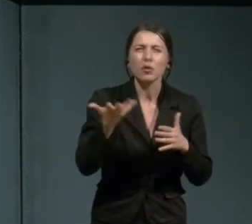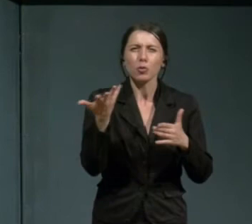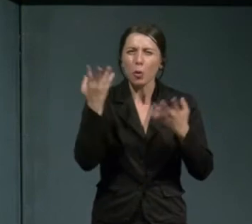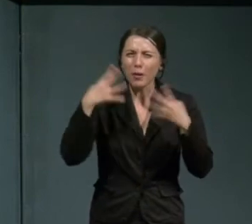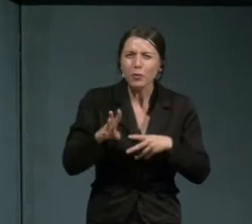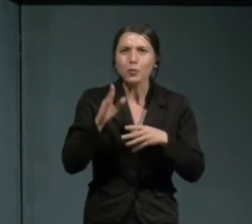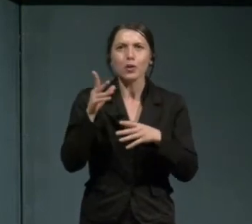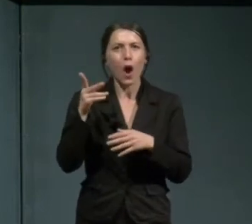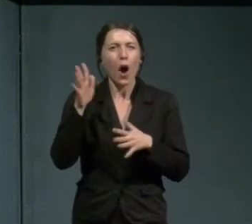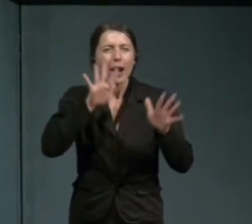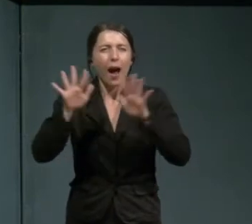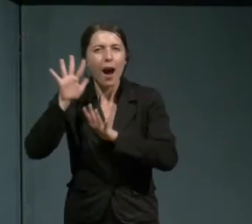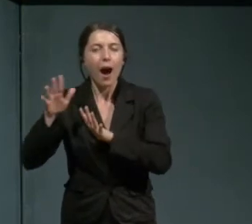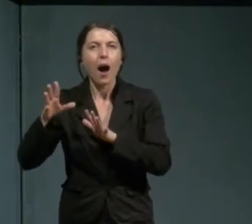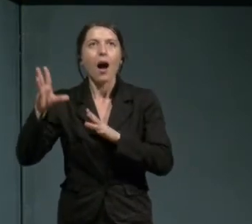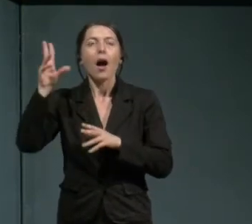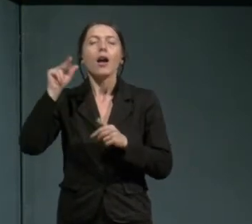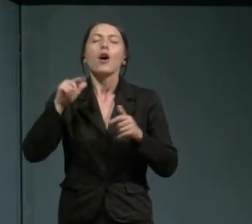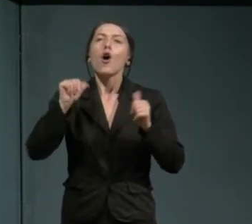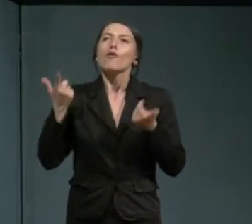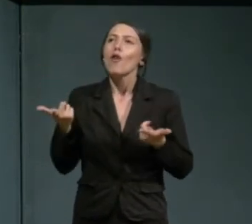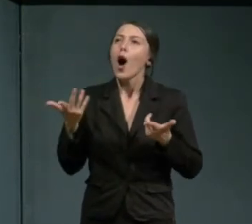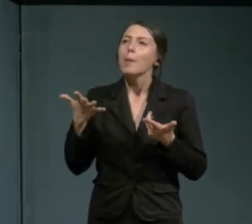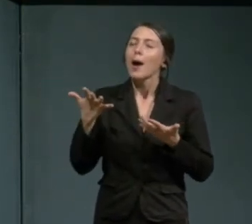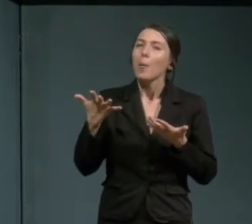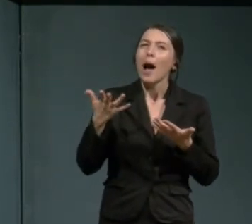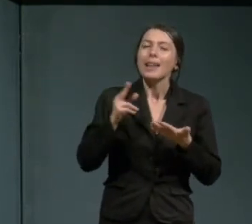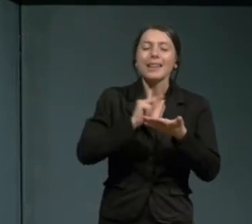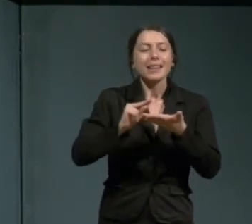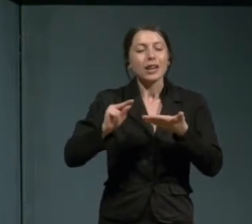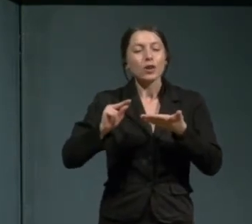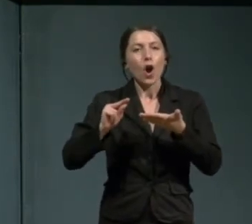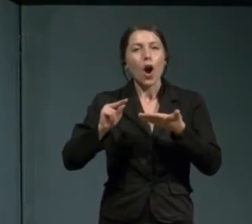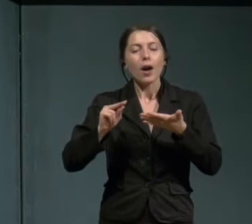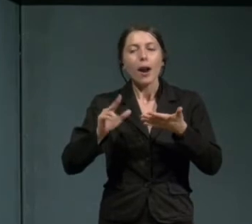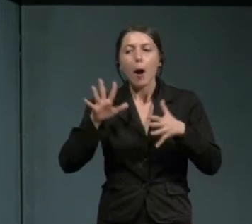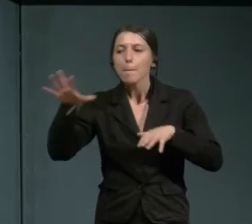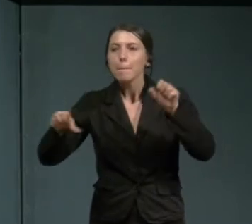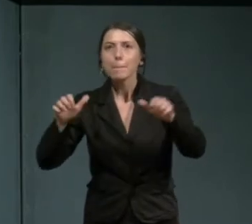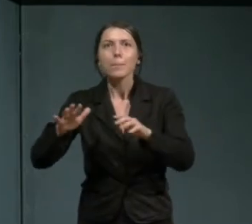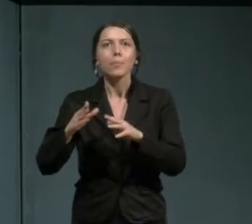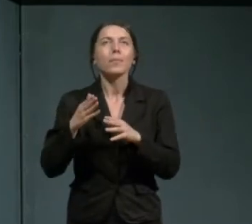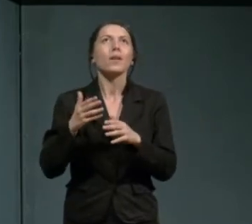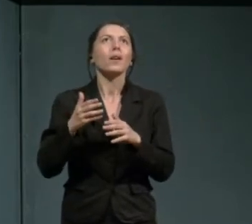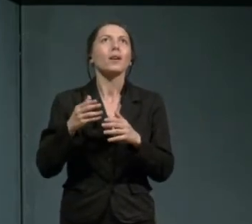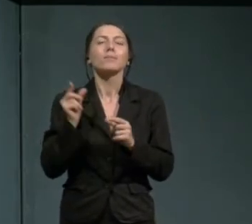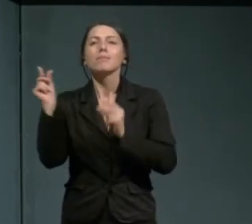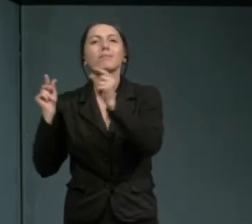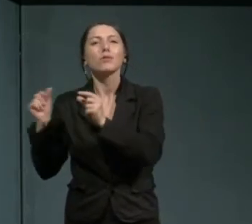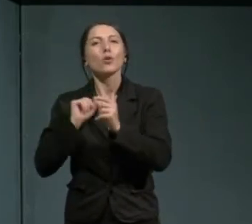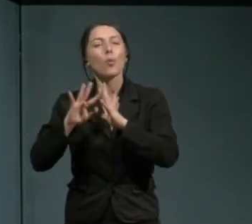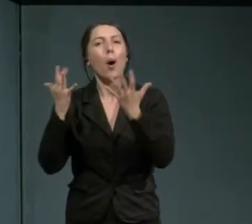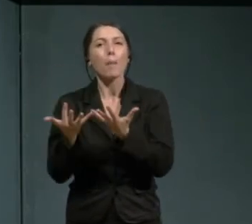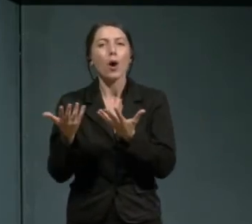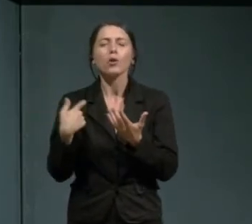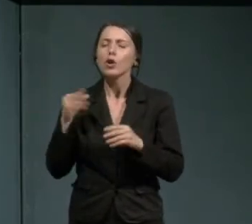è anche poi in modo di conquistare dei pezzi del mondo per lo scrittore e allora la domanda è anche questa in che